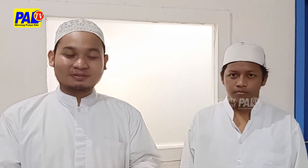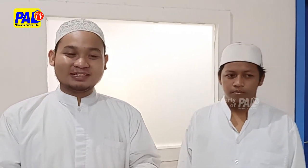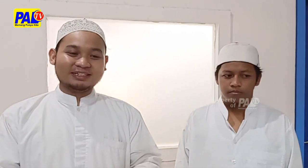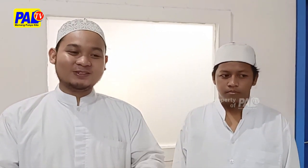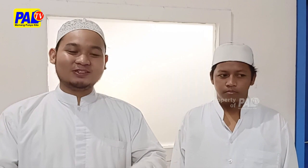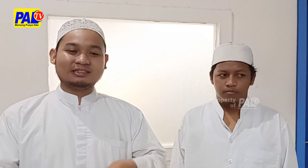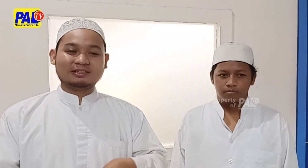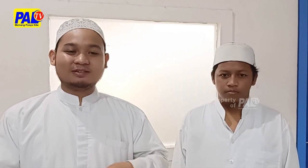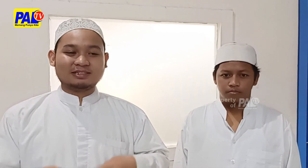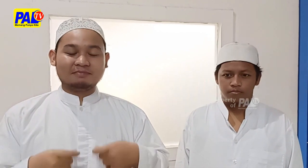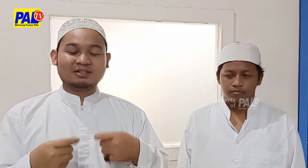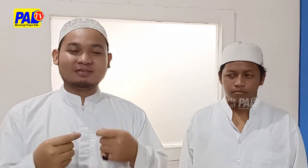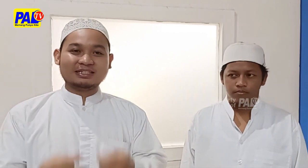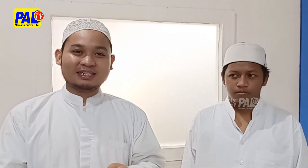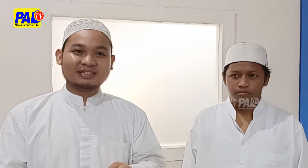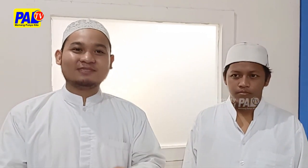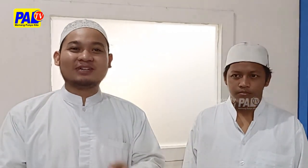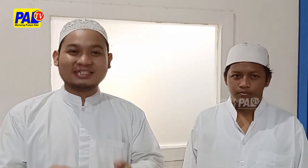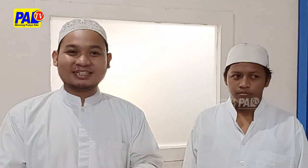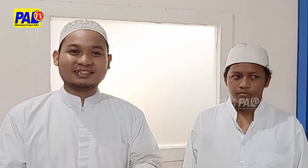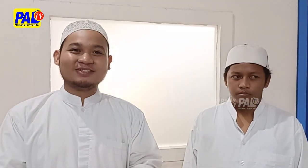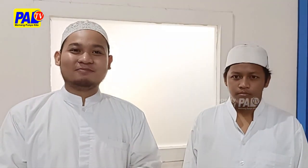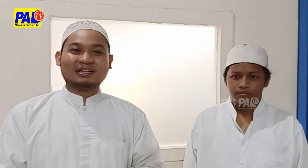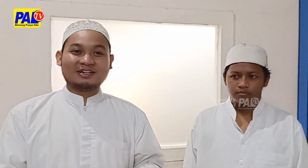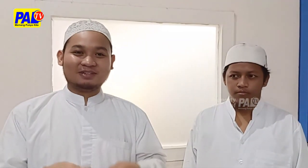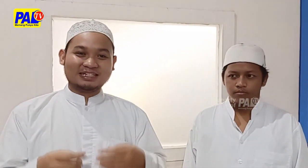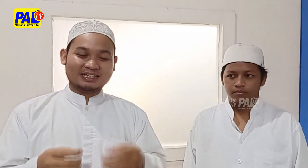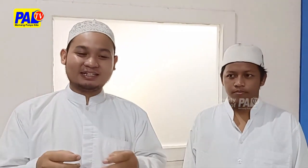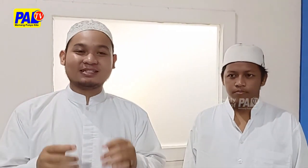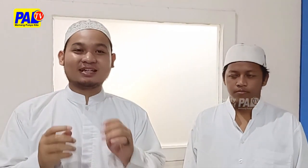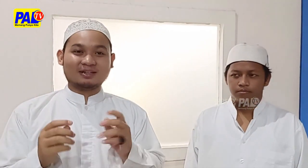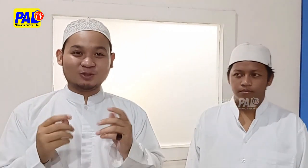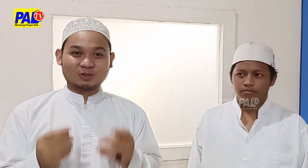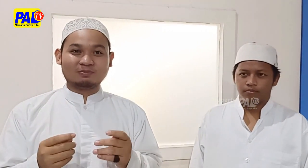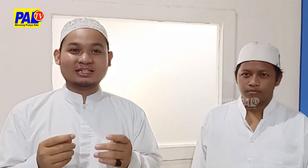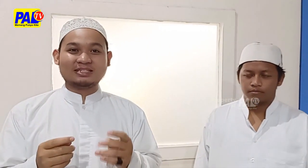mereka itu sambil belajar mengajar. Mereka mengajarkan cara untuk belajar